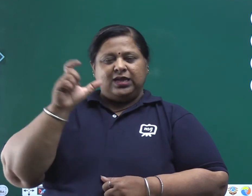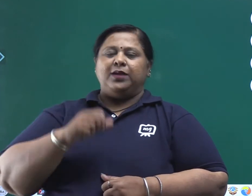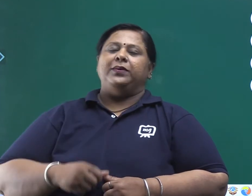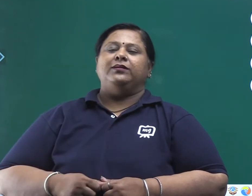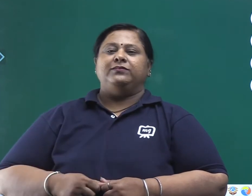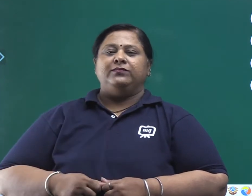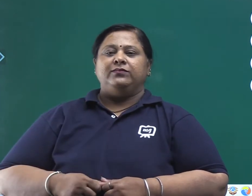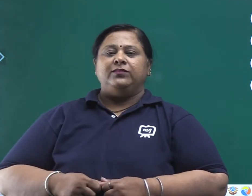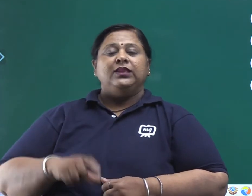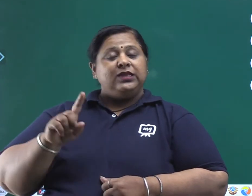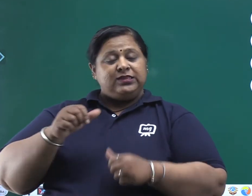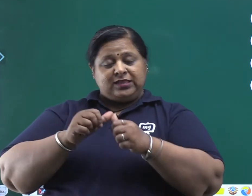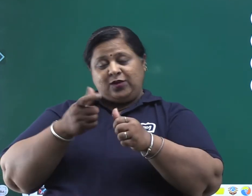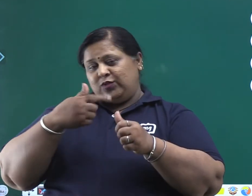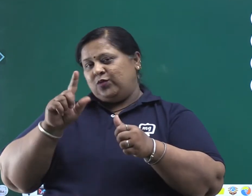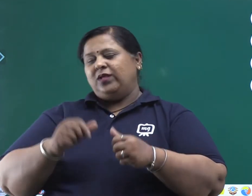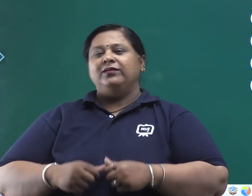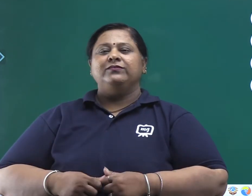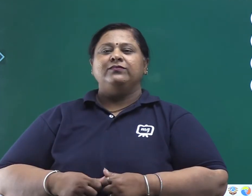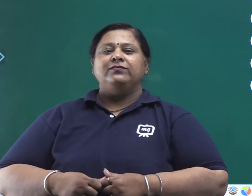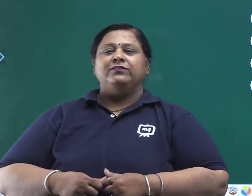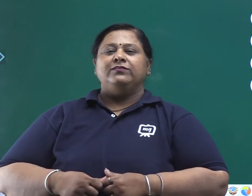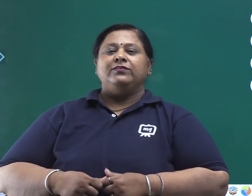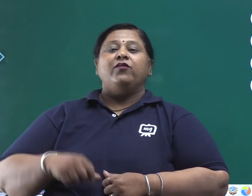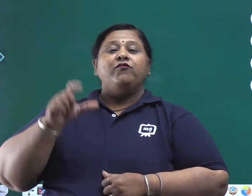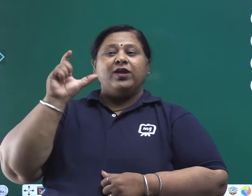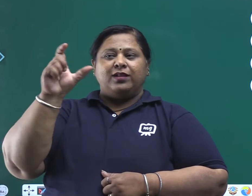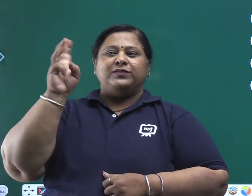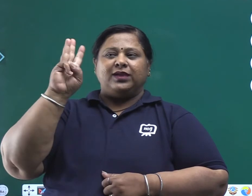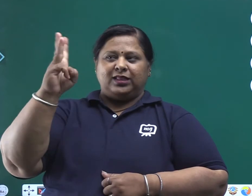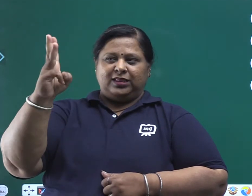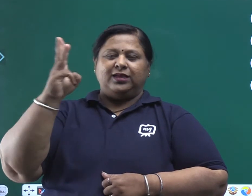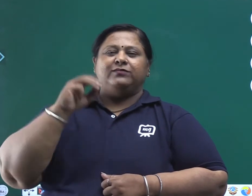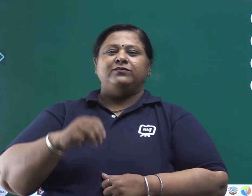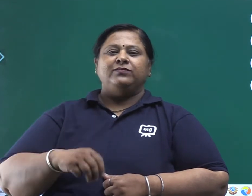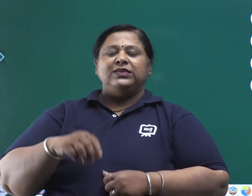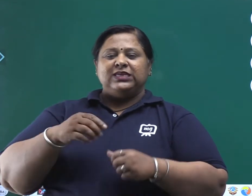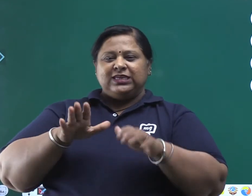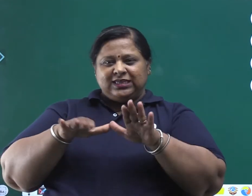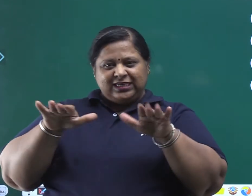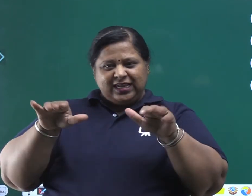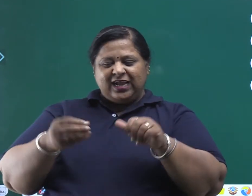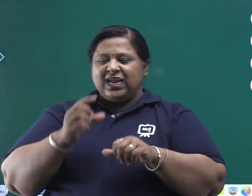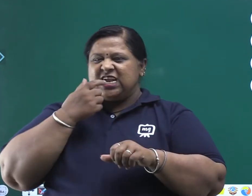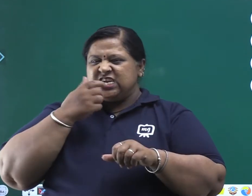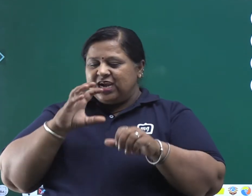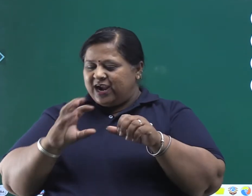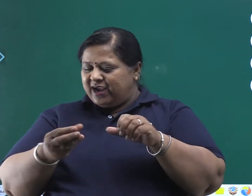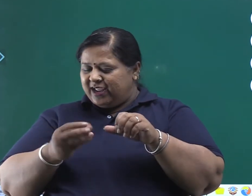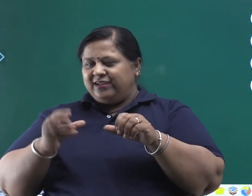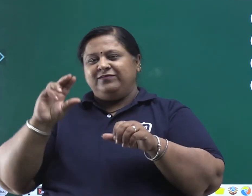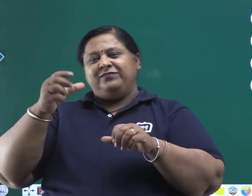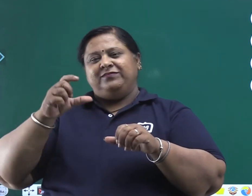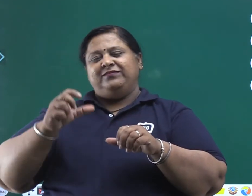पंख। तो सही उत्तर होगा विकल्प संख्या 3, चिड़िया के अंडे।